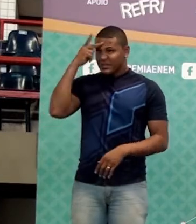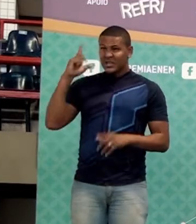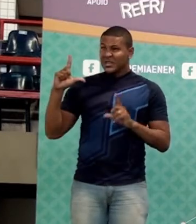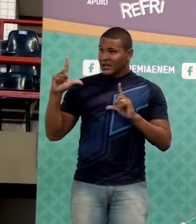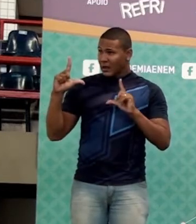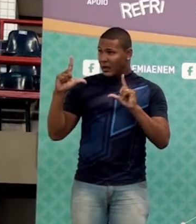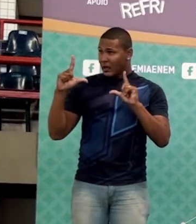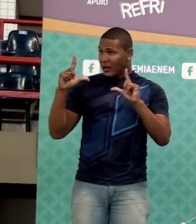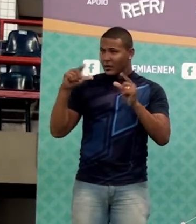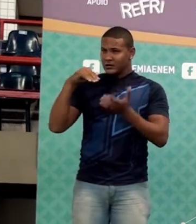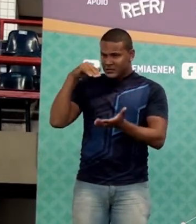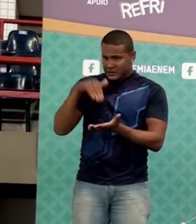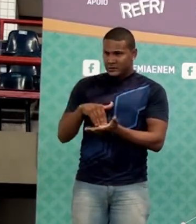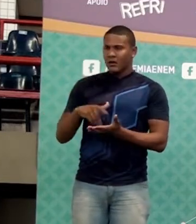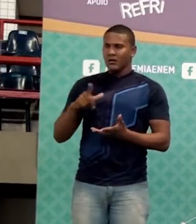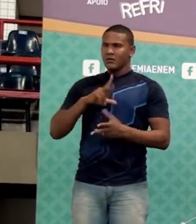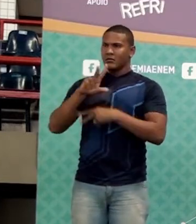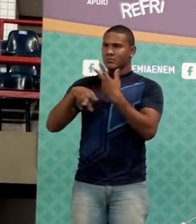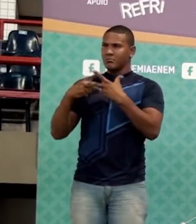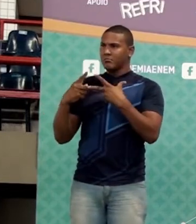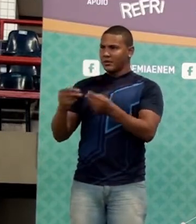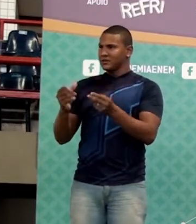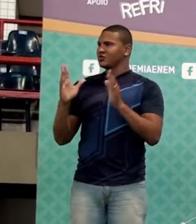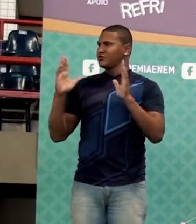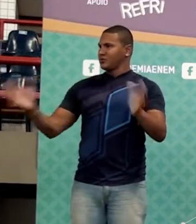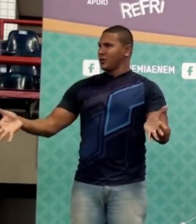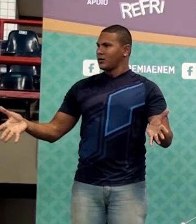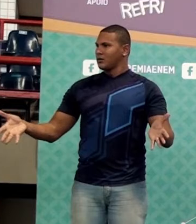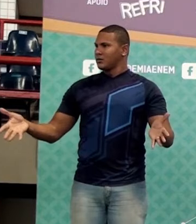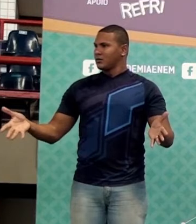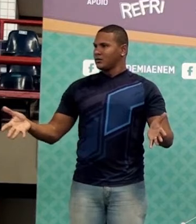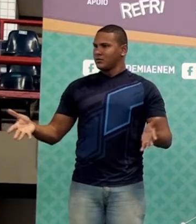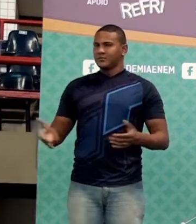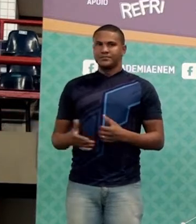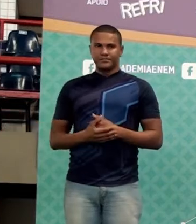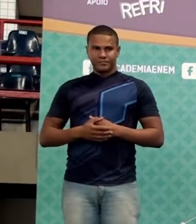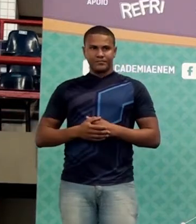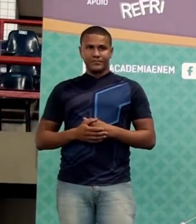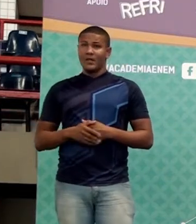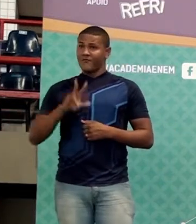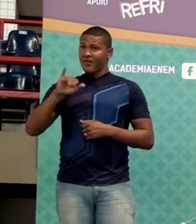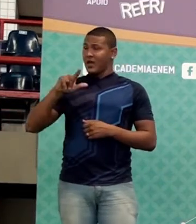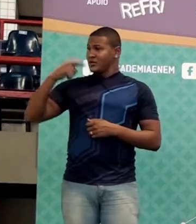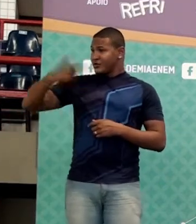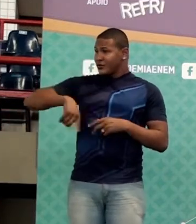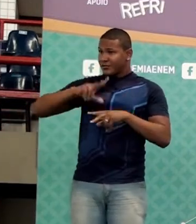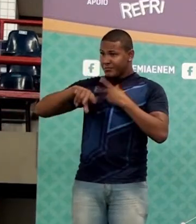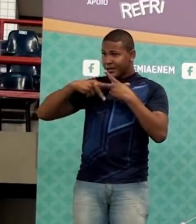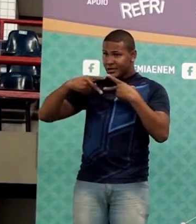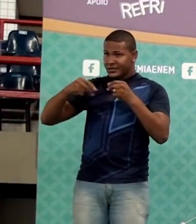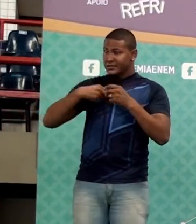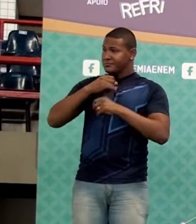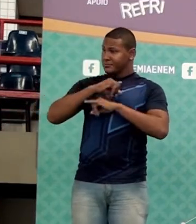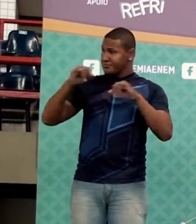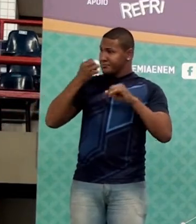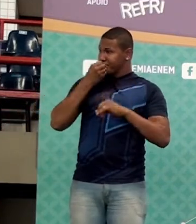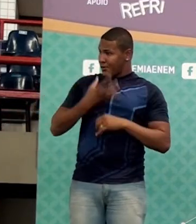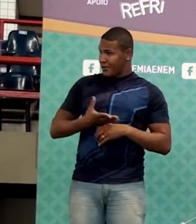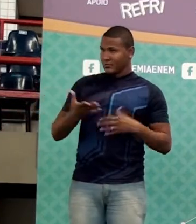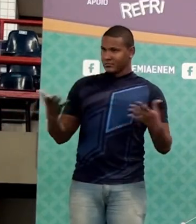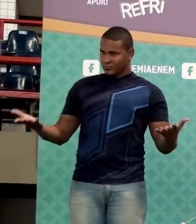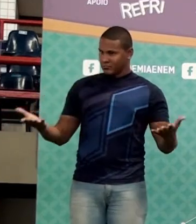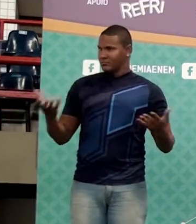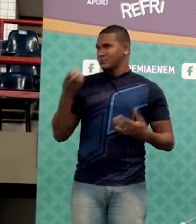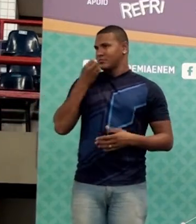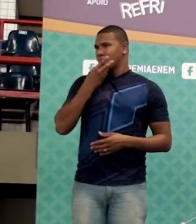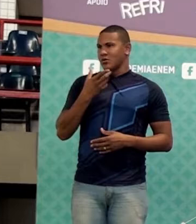final é que vai ser presenteado. Já vai ser presenteado com o assunto da aula. E vai ser presenteado também com a